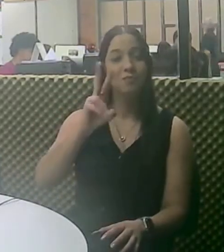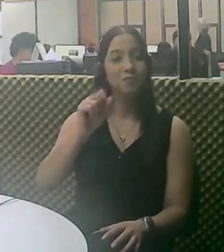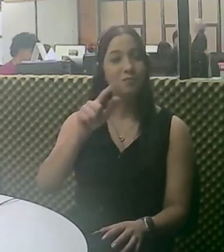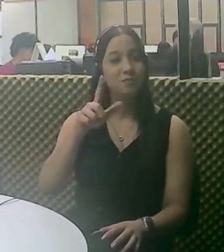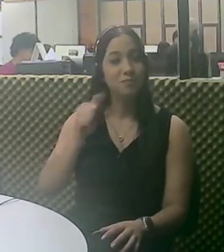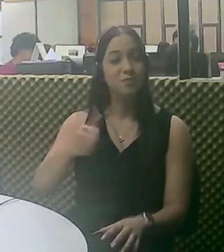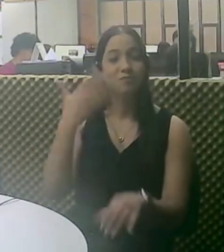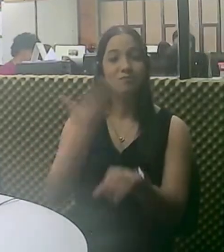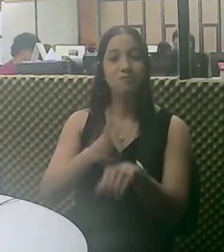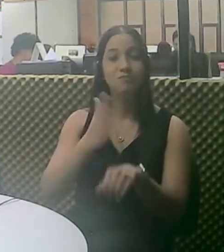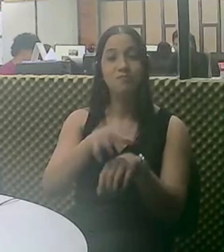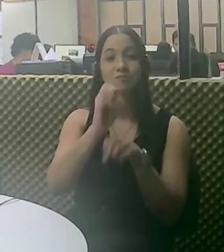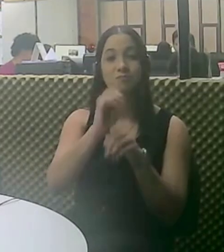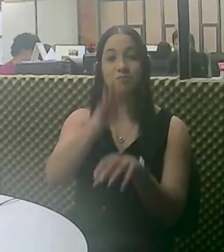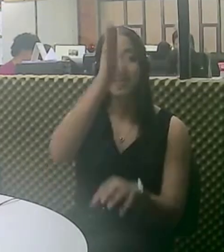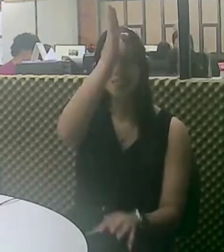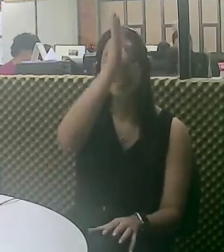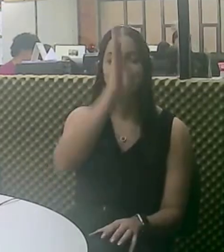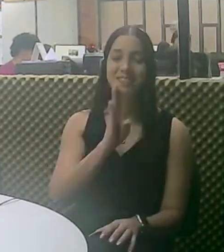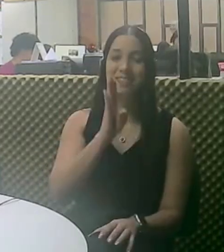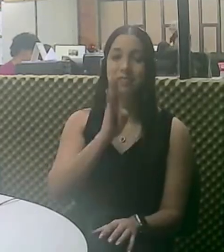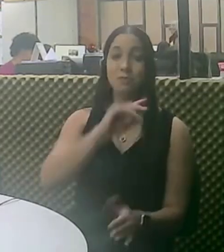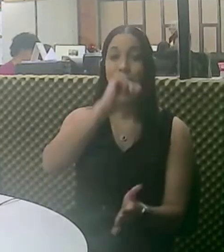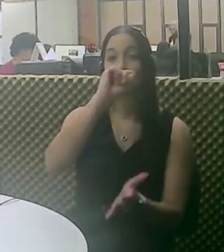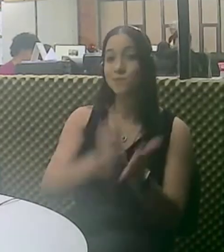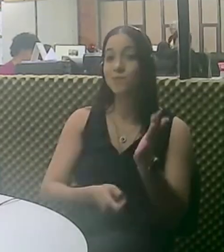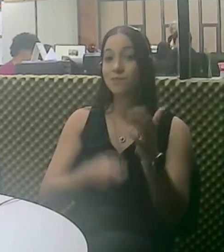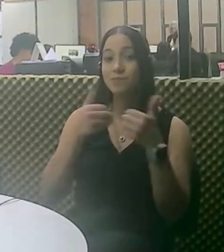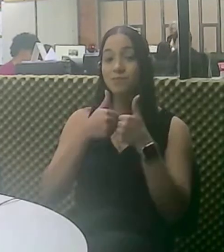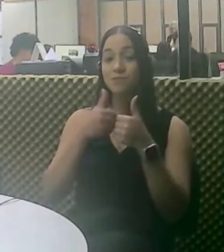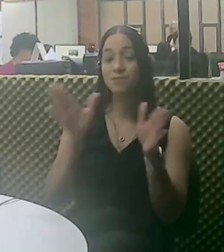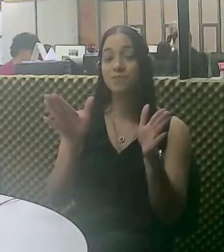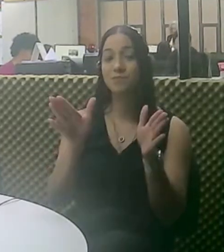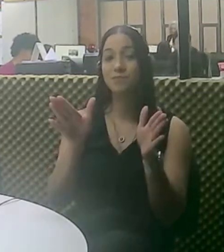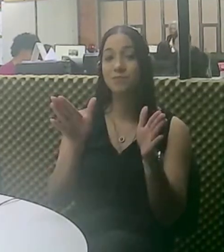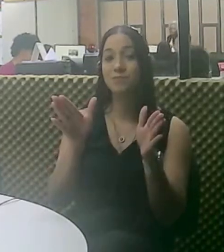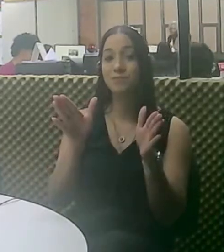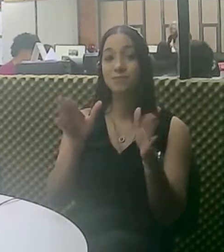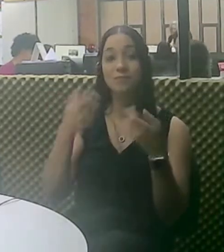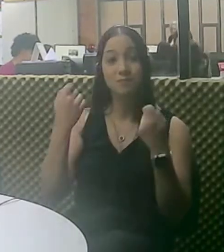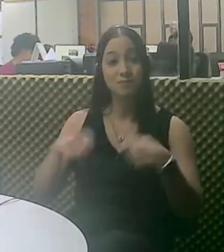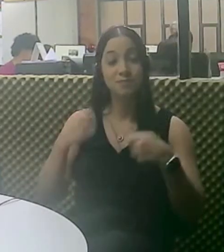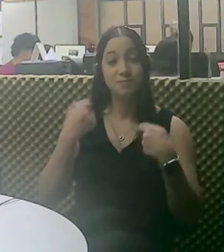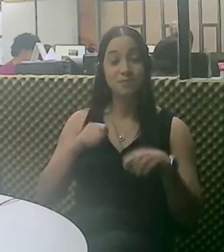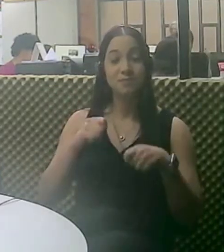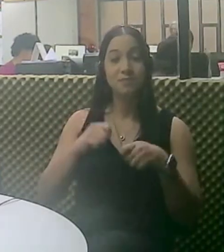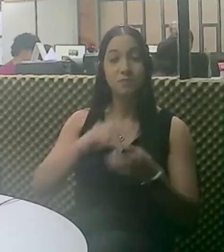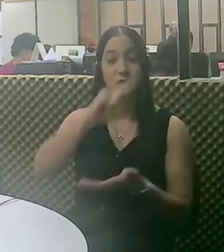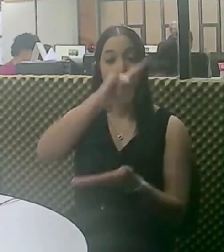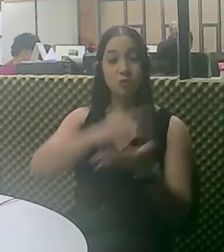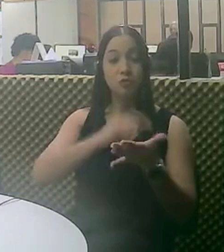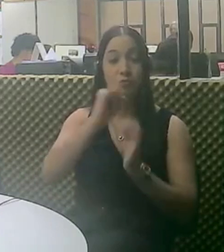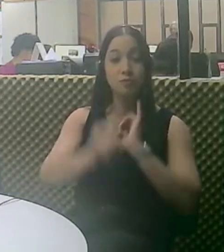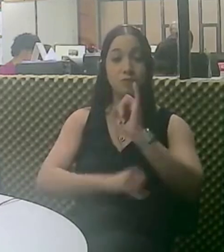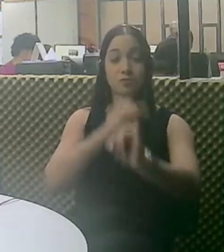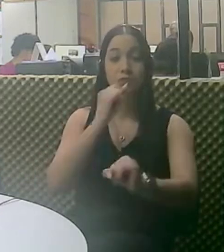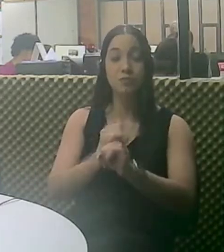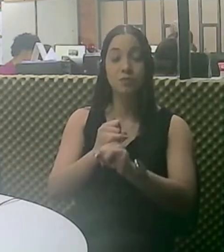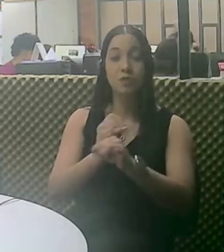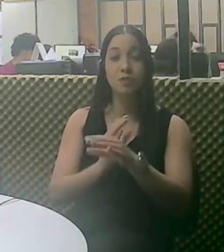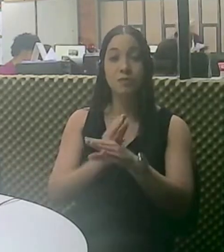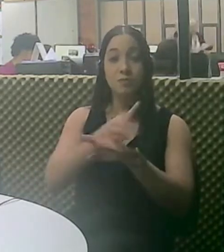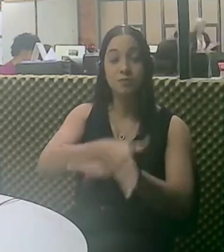vagas para o treinamento, que é gratuito. As inscrições estão abertas e devem ser feitas por meio de formulário online que pode